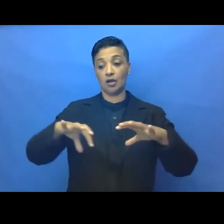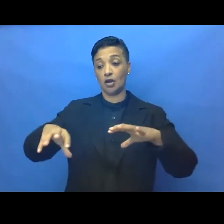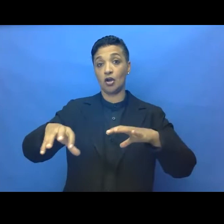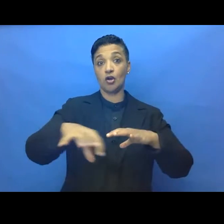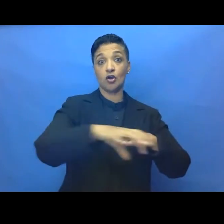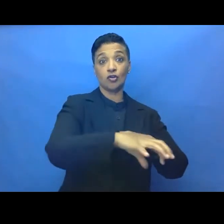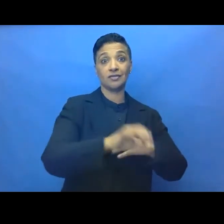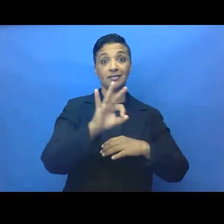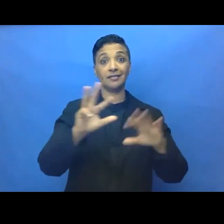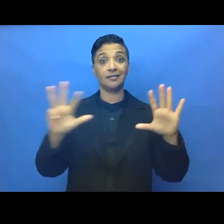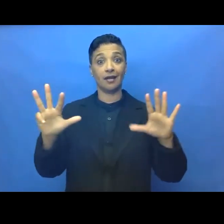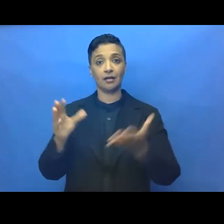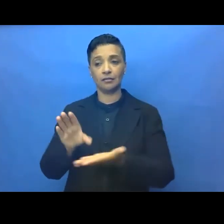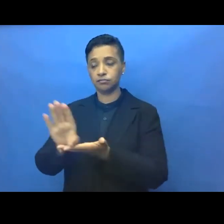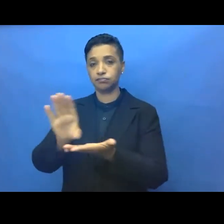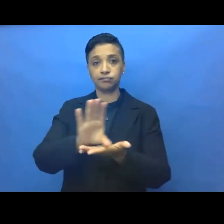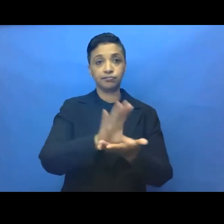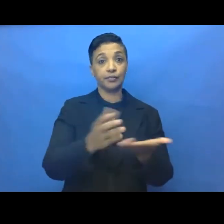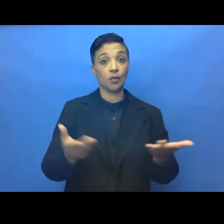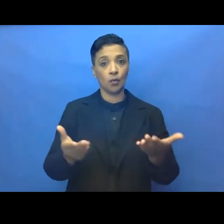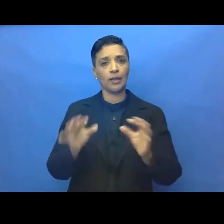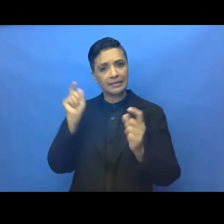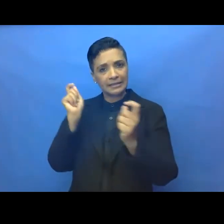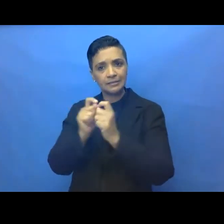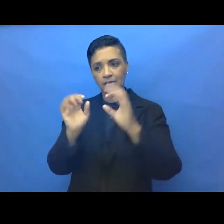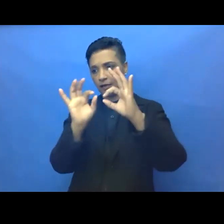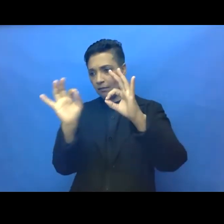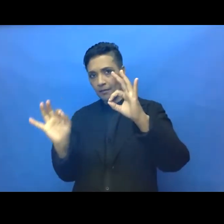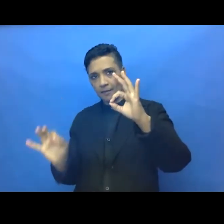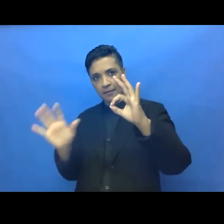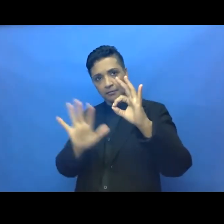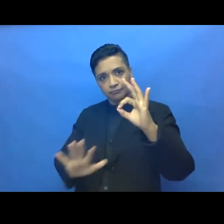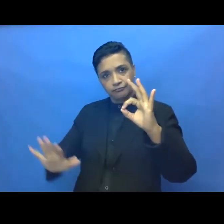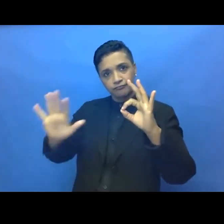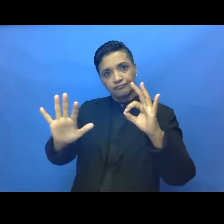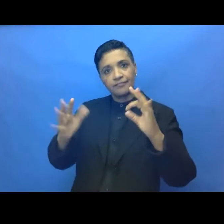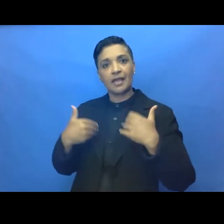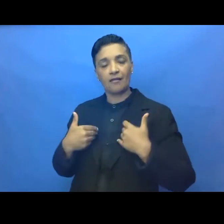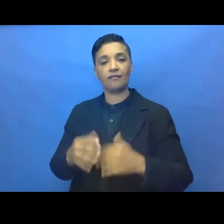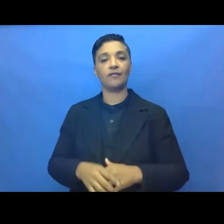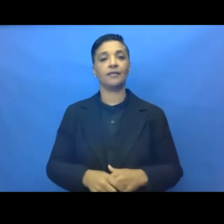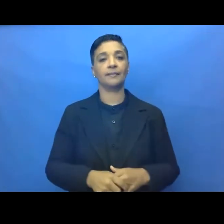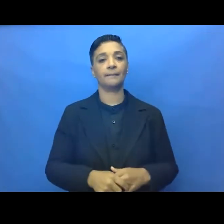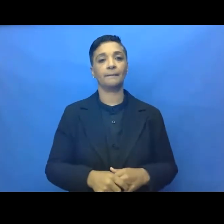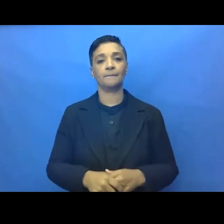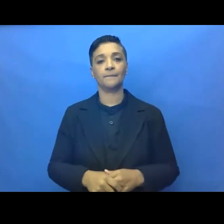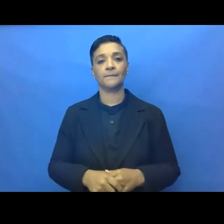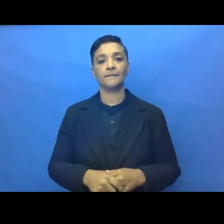plus de 400 organisations pour des personnes handicapées dans le monde. Nous